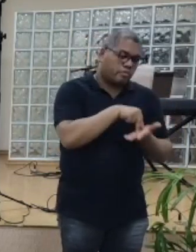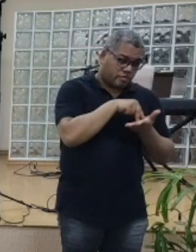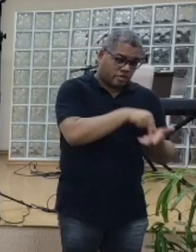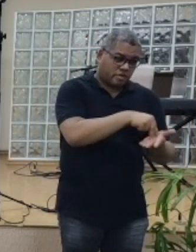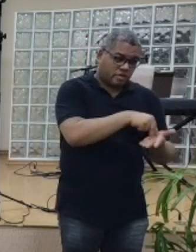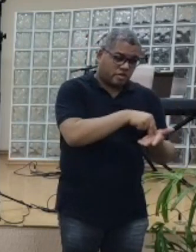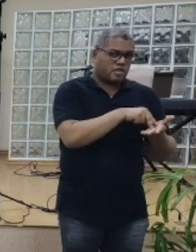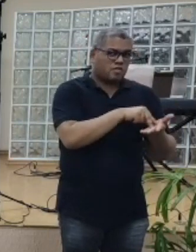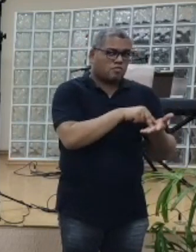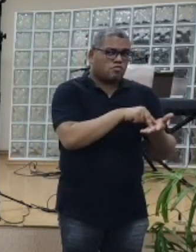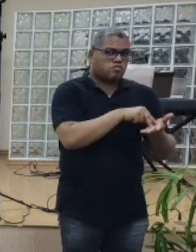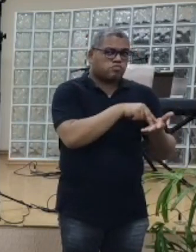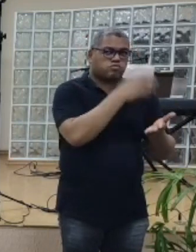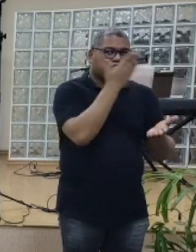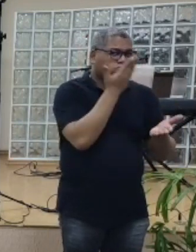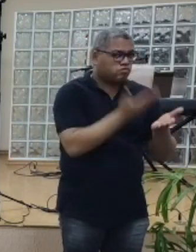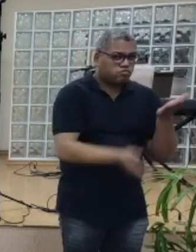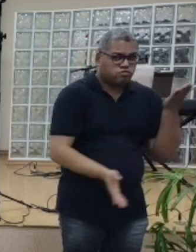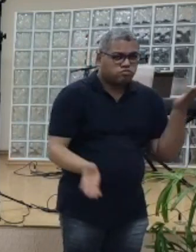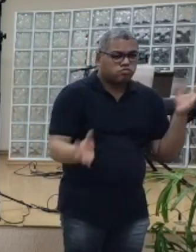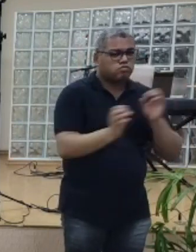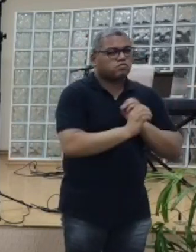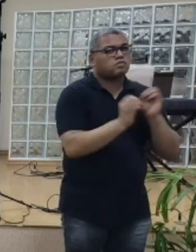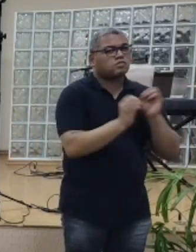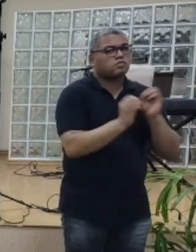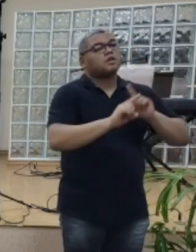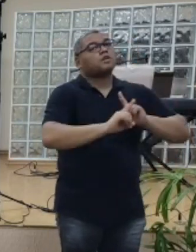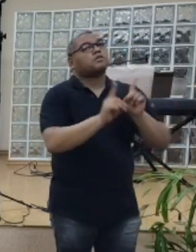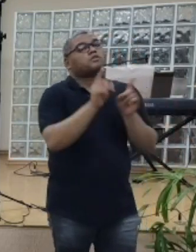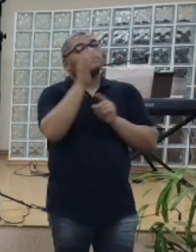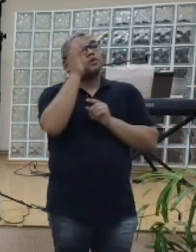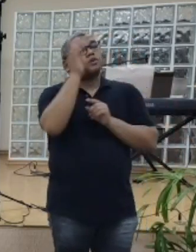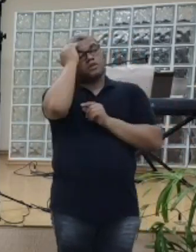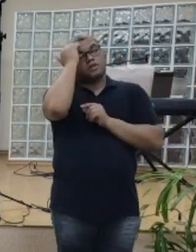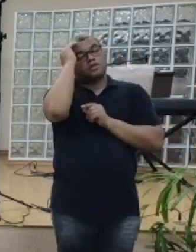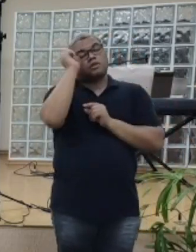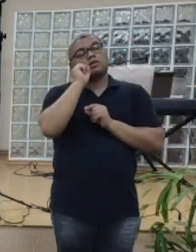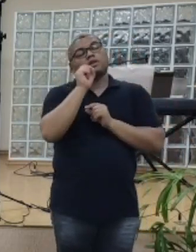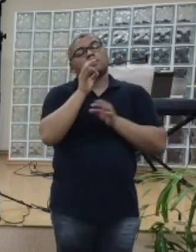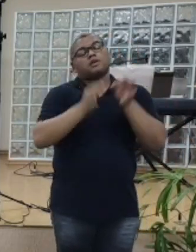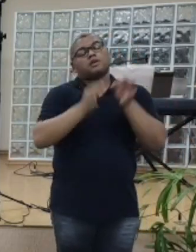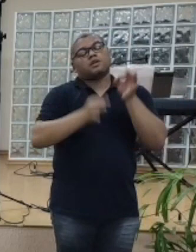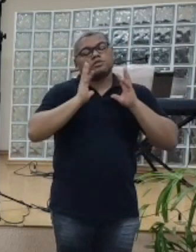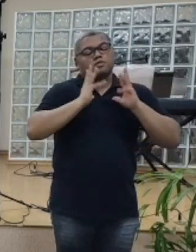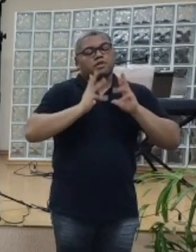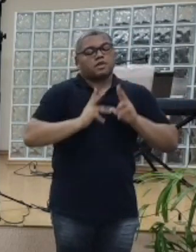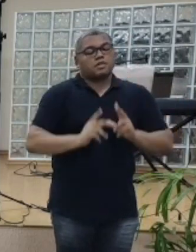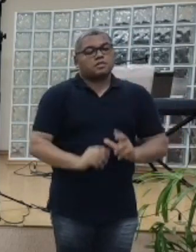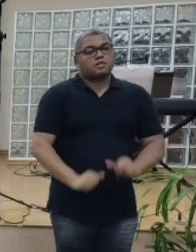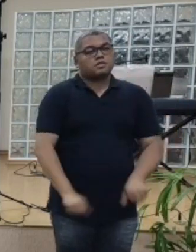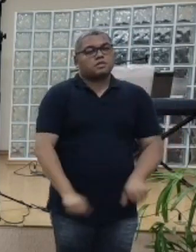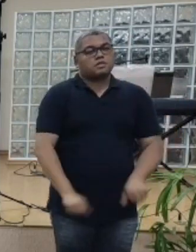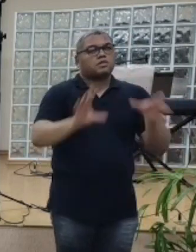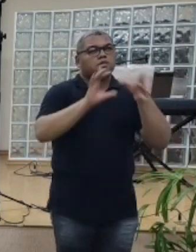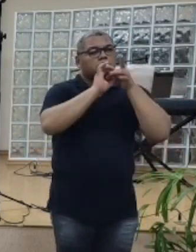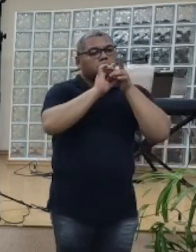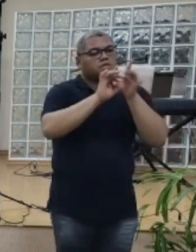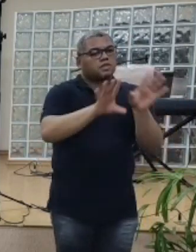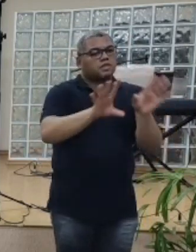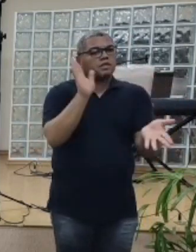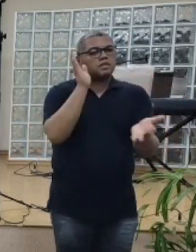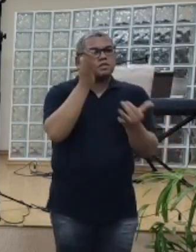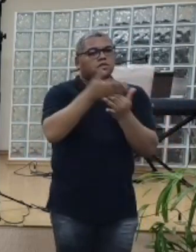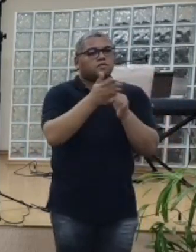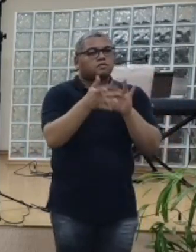pecador. E ele entendeu que só a justificação de graça em Cristo Jesus poderia fazer isso. Então ele tem uma